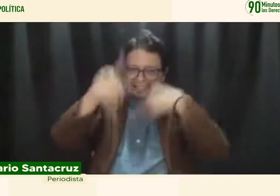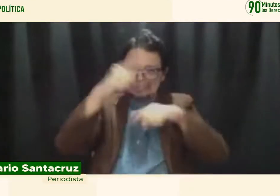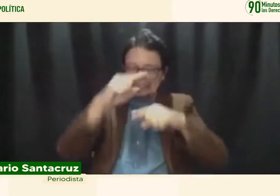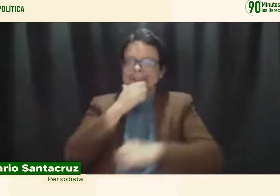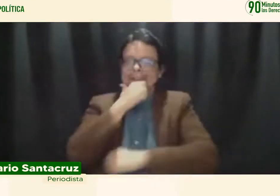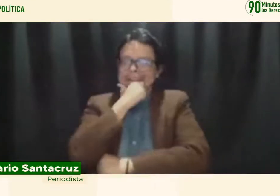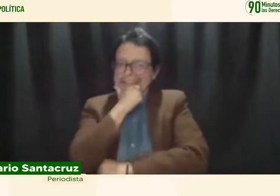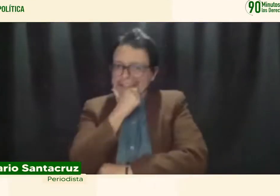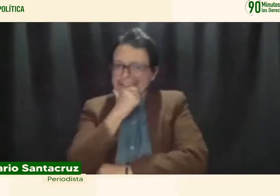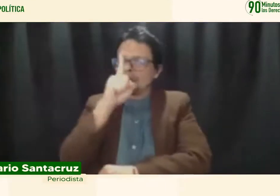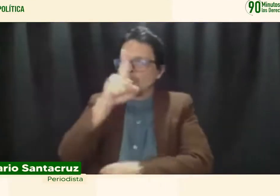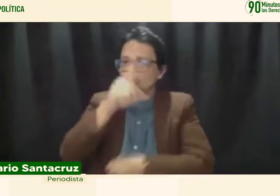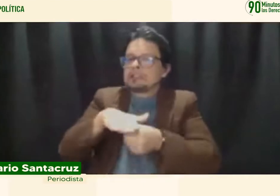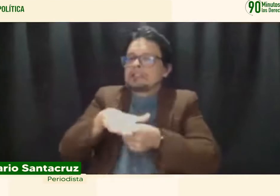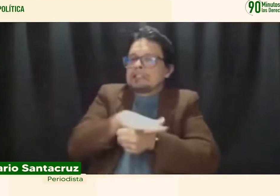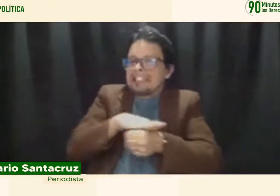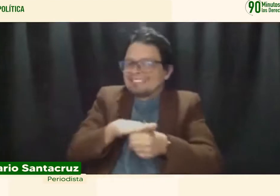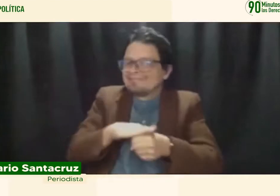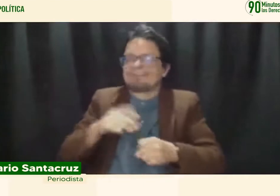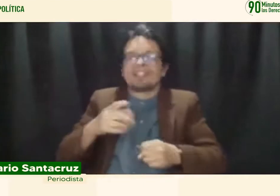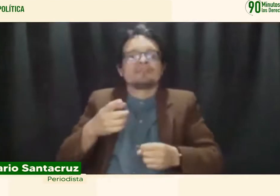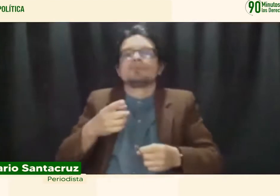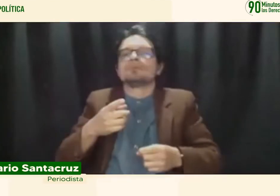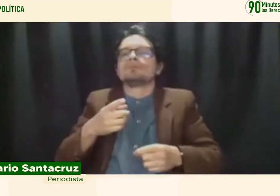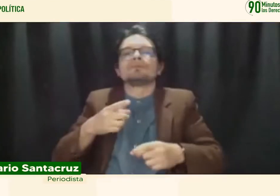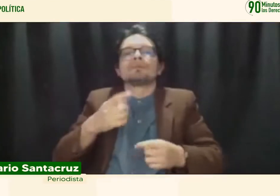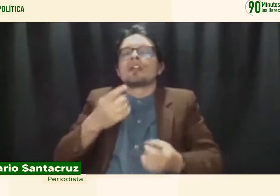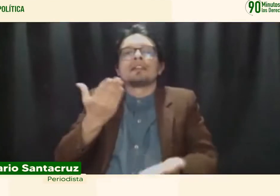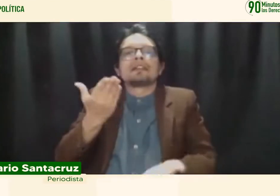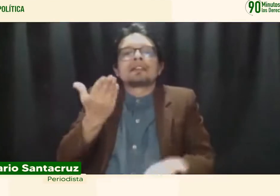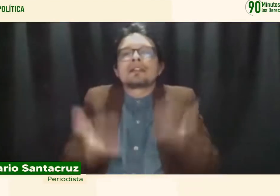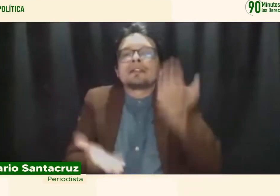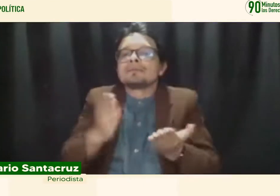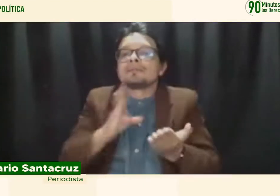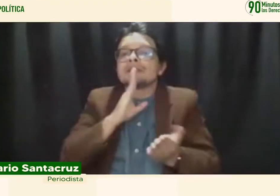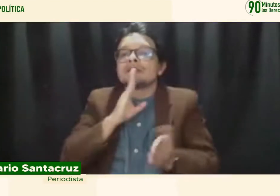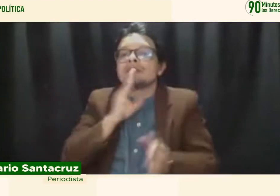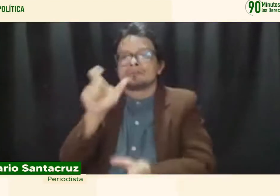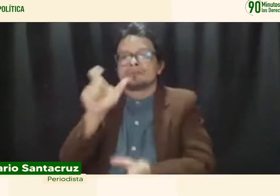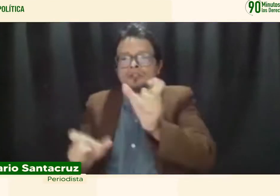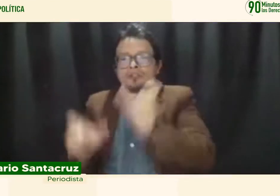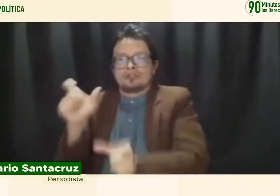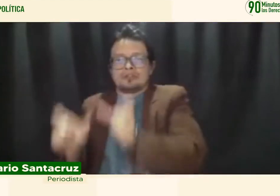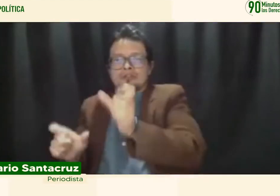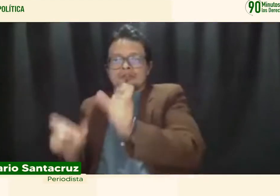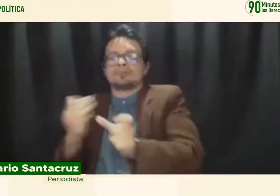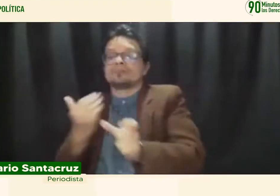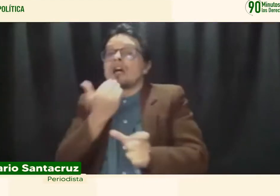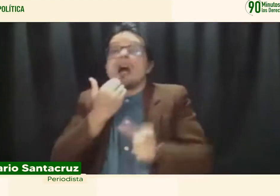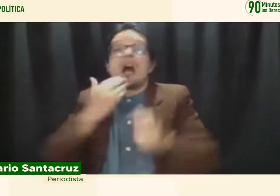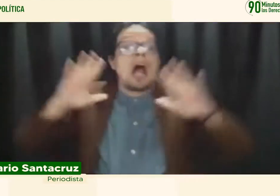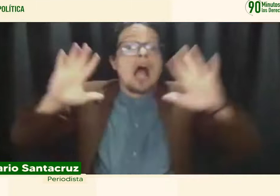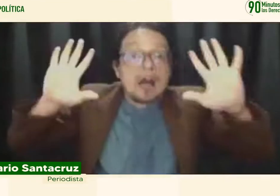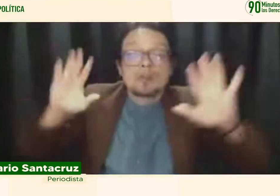como bien mencionan entre mejía si la situación particular y por supuesto es toda la situación